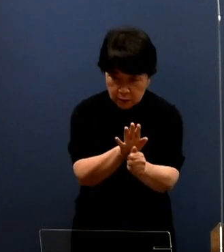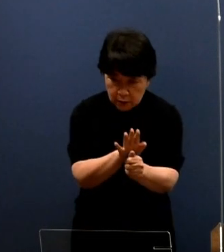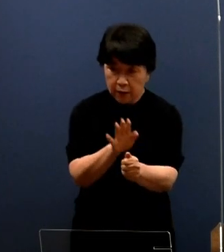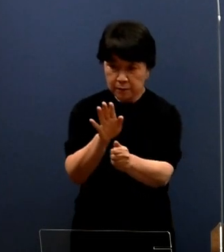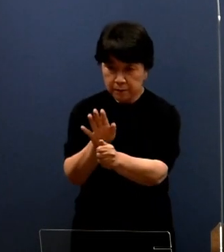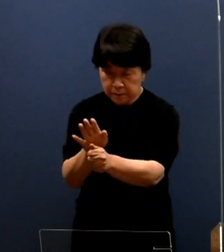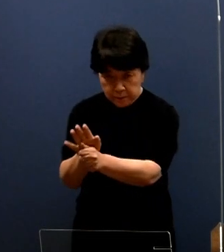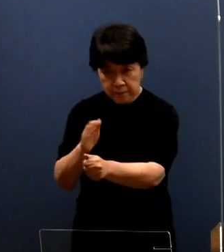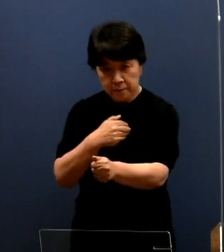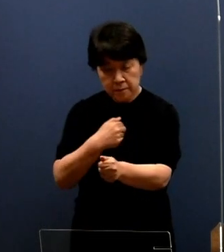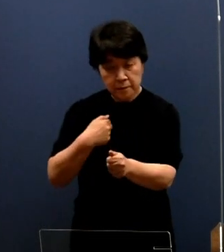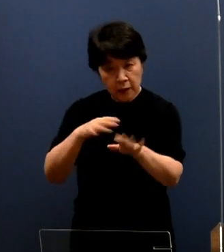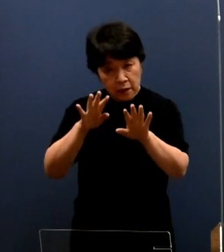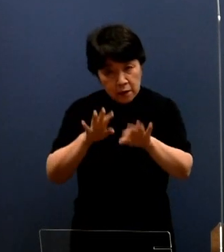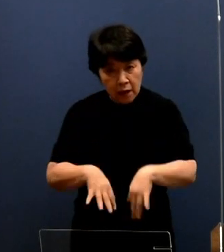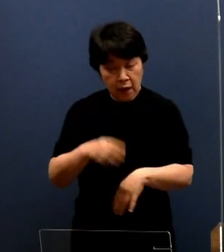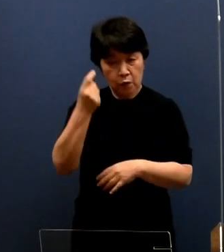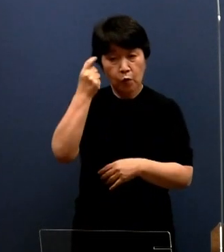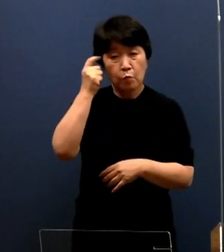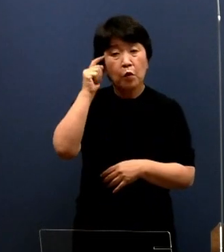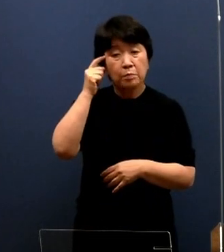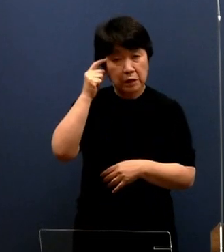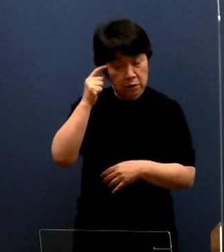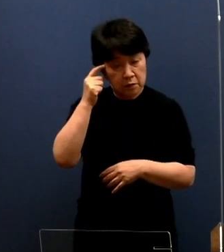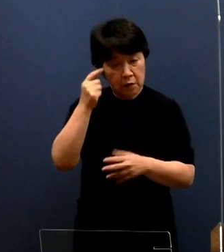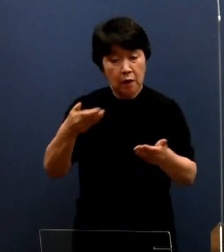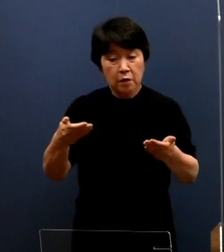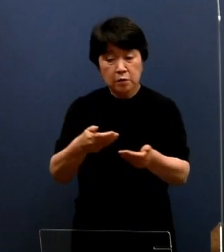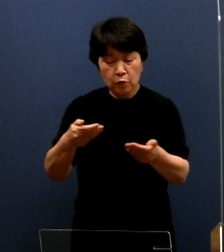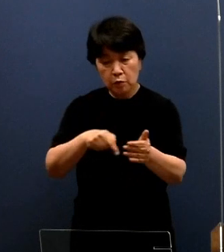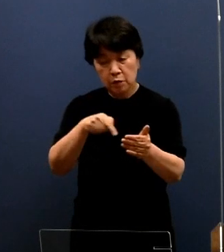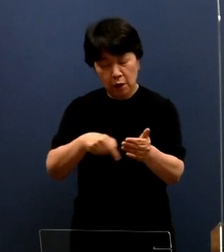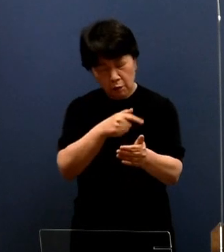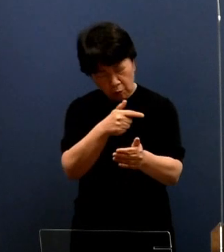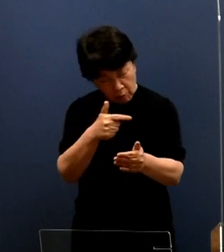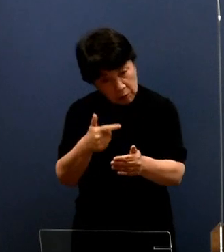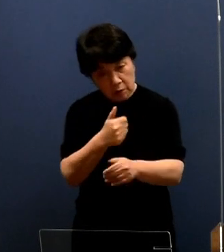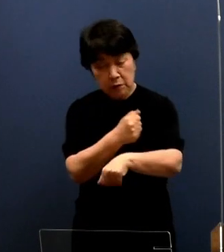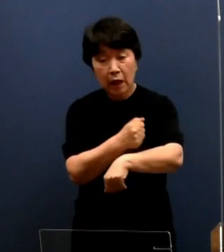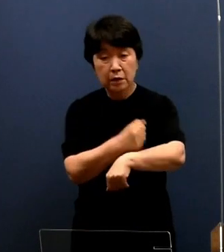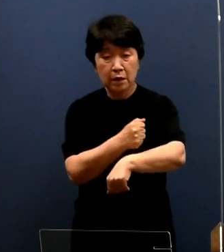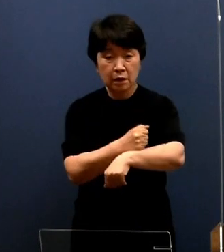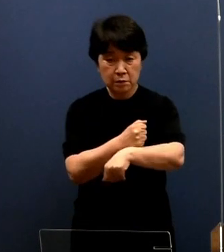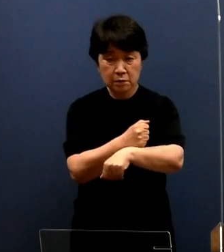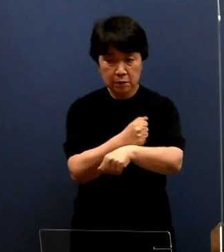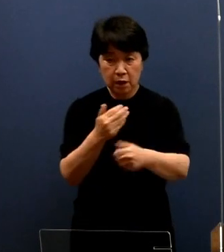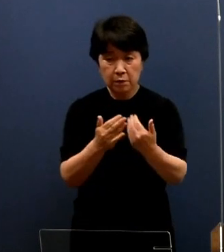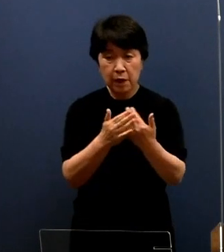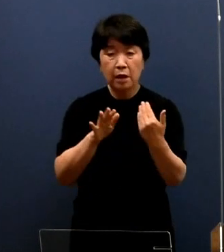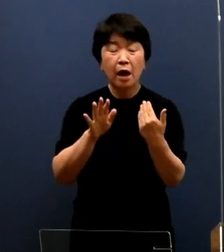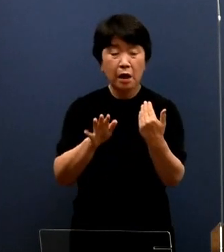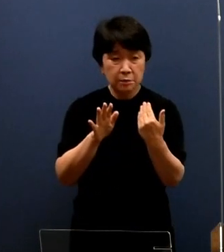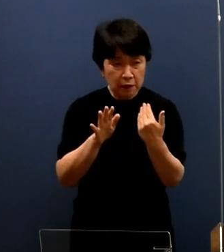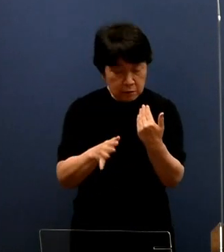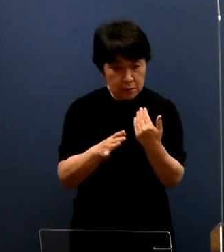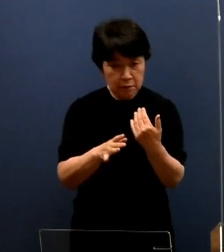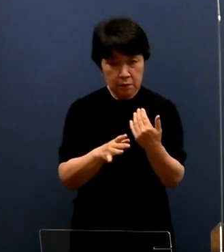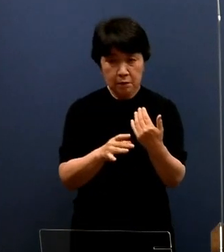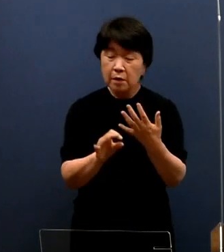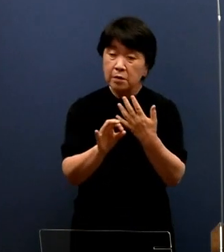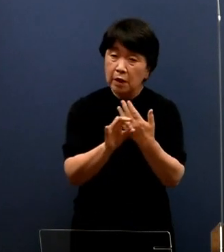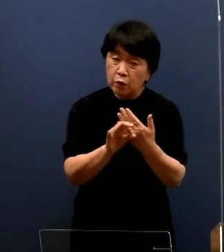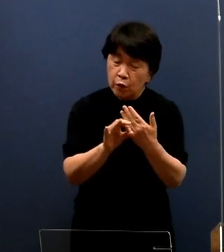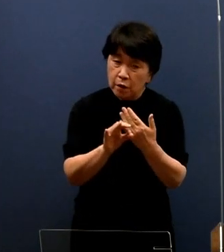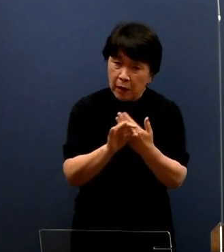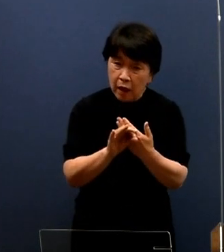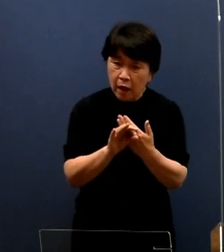ております。で、業務については、もうこれは甚大な影響があるでしょう。これは例えば2週